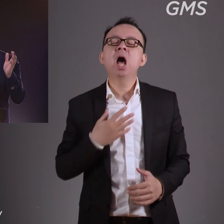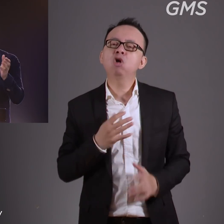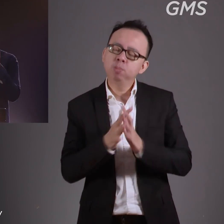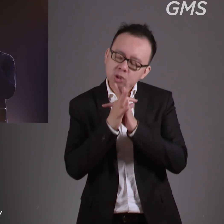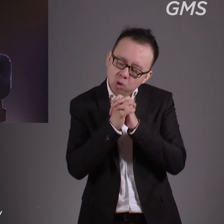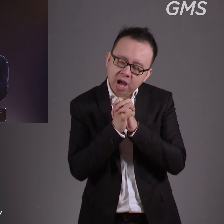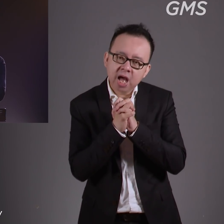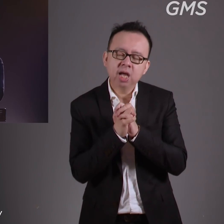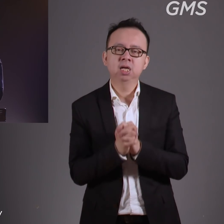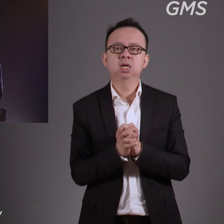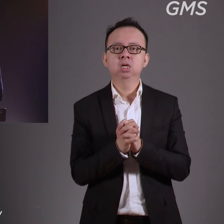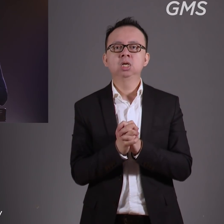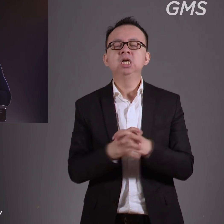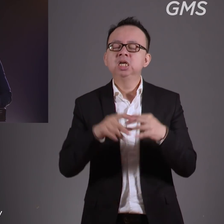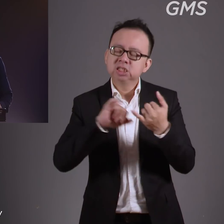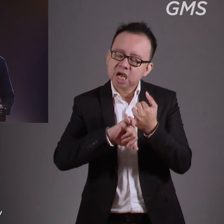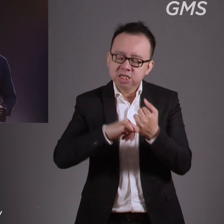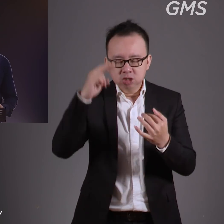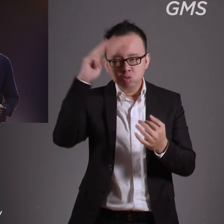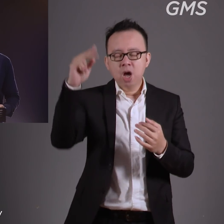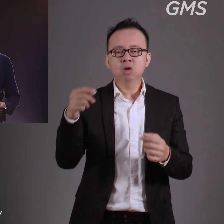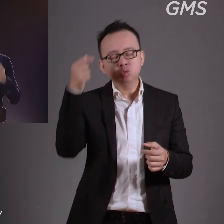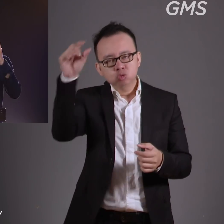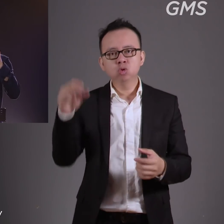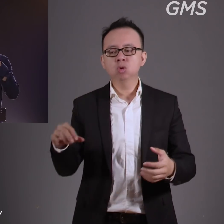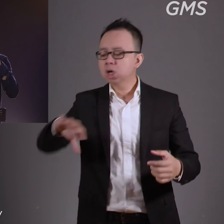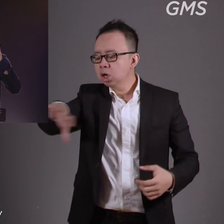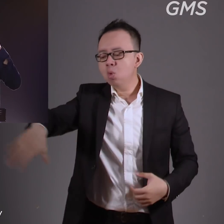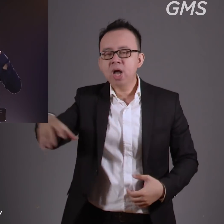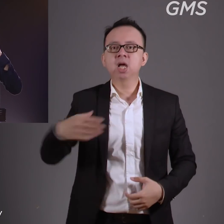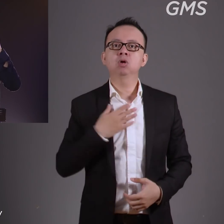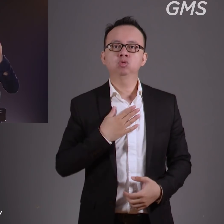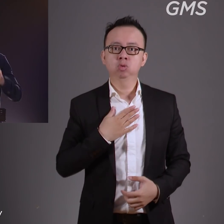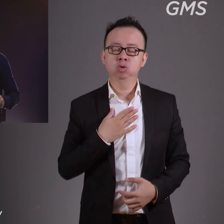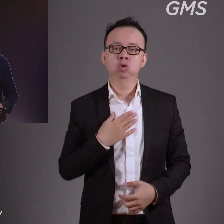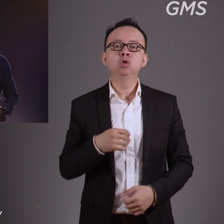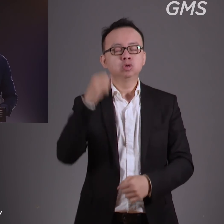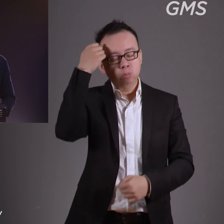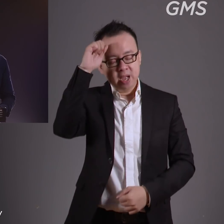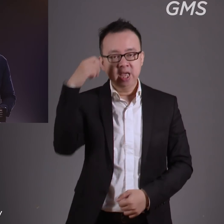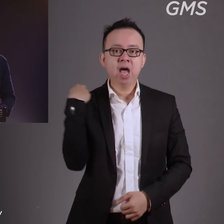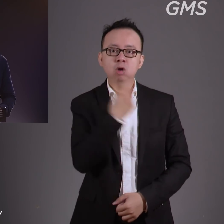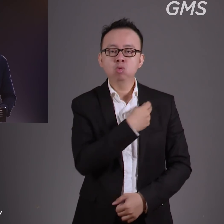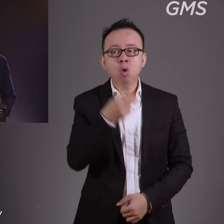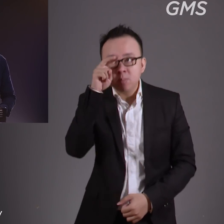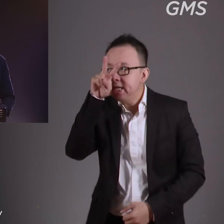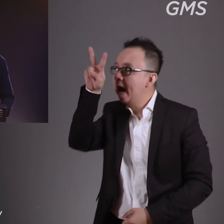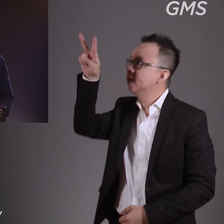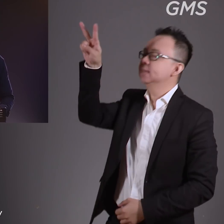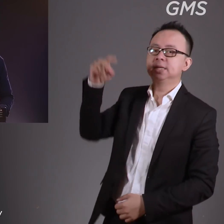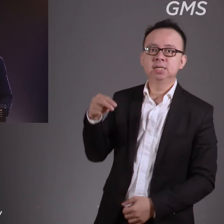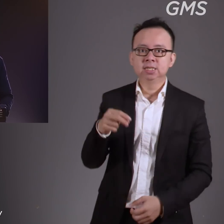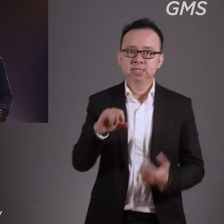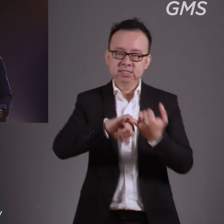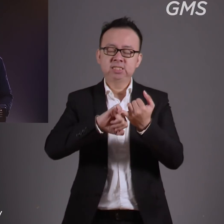berdoa Tuhan Yesus, aku klaim ya Tuhan janji-Mu untuk keluargaku. Sebab ketika mataku tertuju pada janji, orang-orang